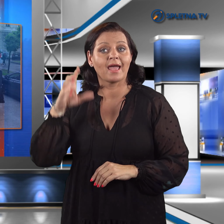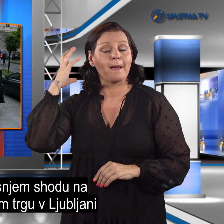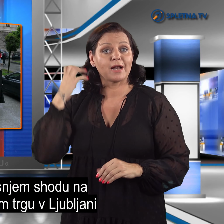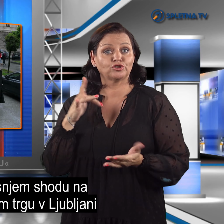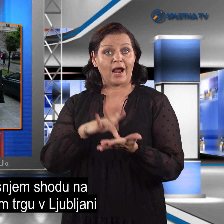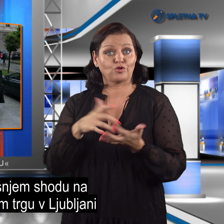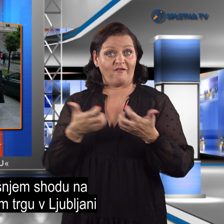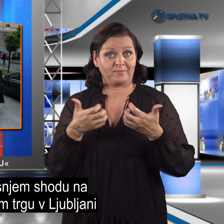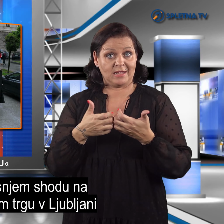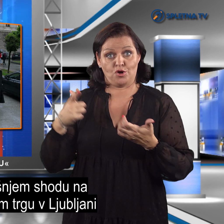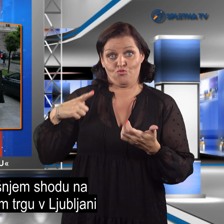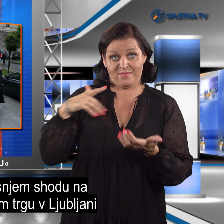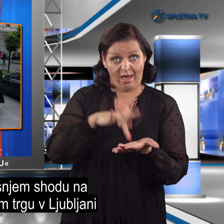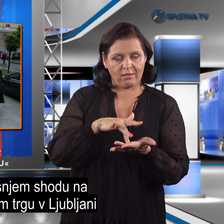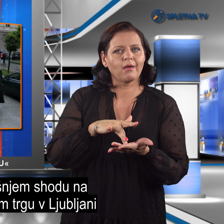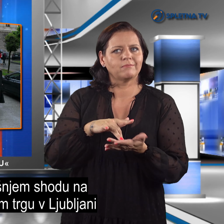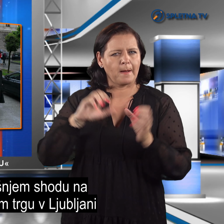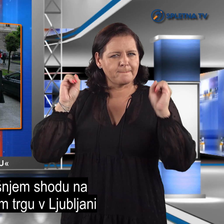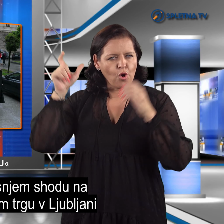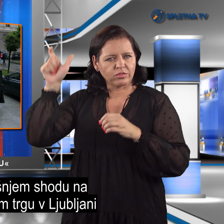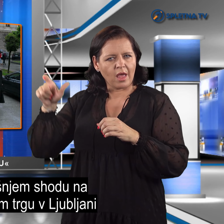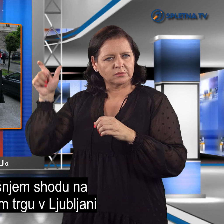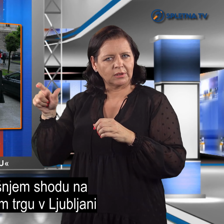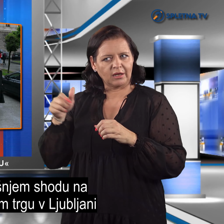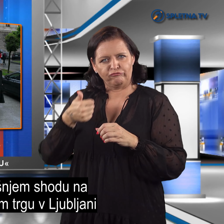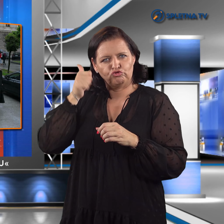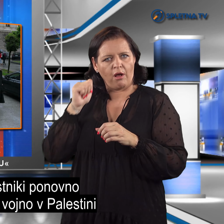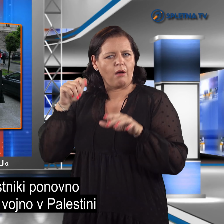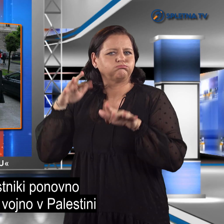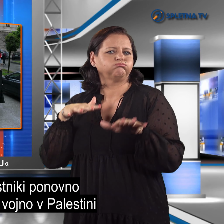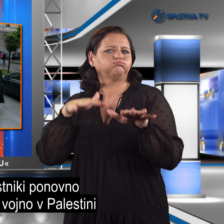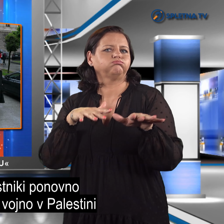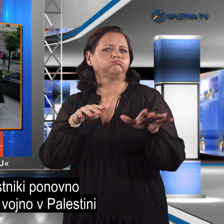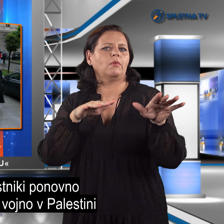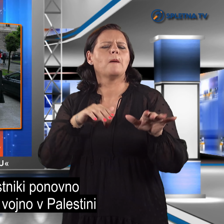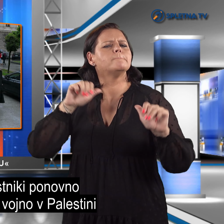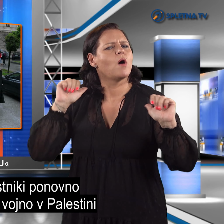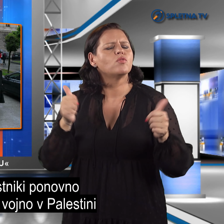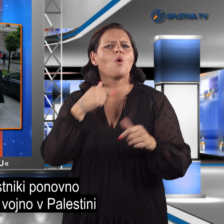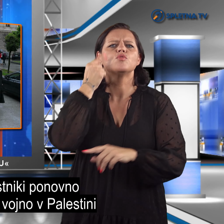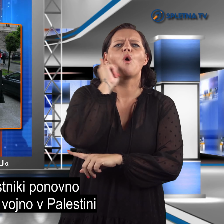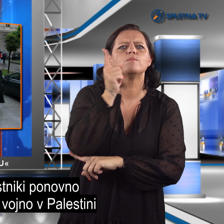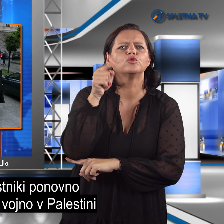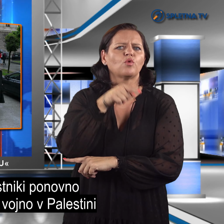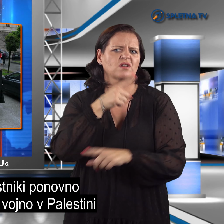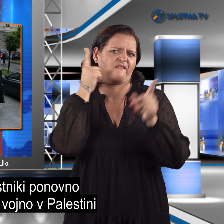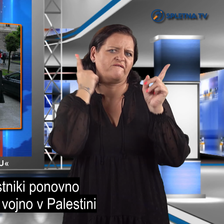Na včerajšnjem shodu na Prešernovem trgu v Ljubljani so protestniki ponovno opozorili na vojno v Palestini in